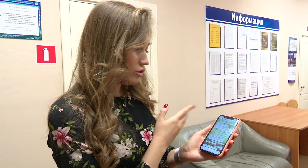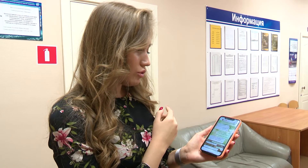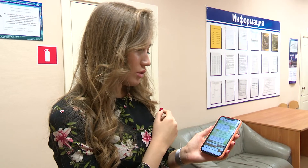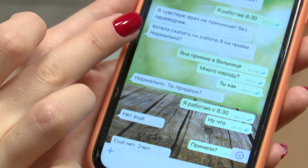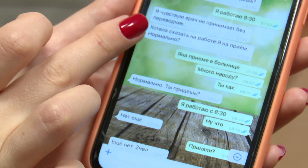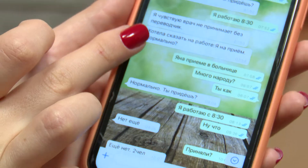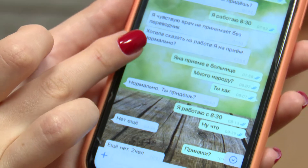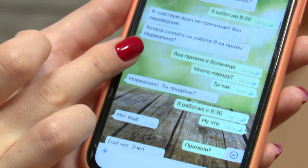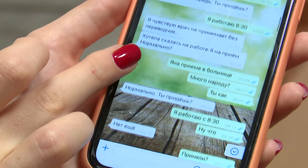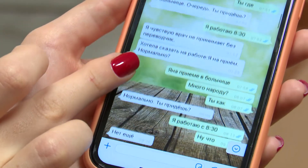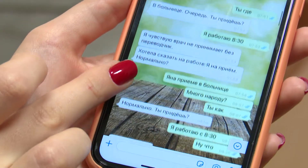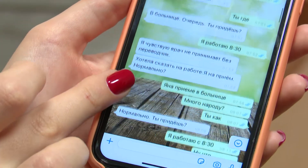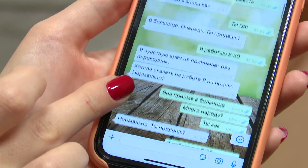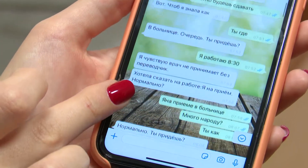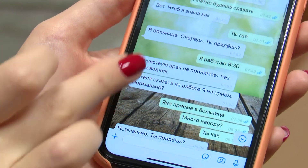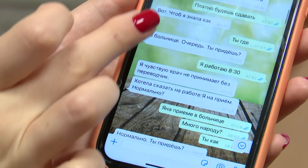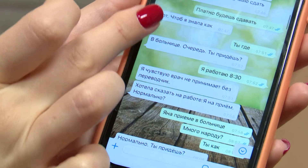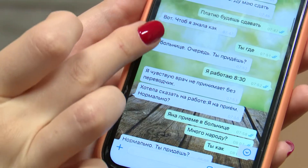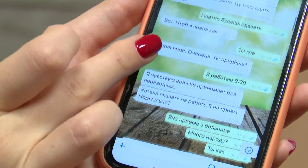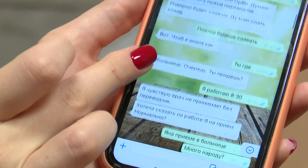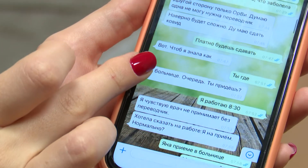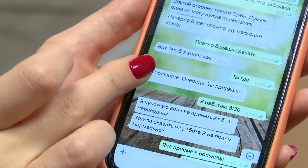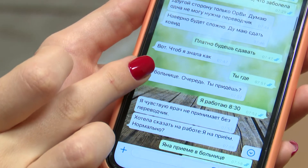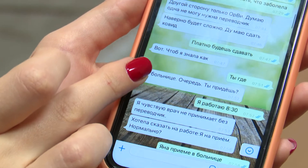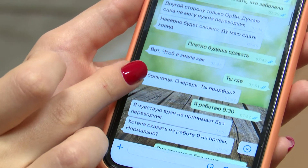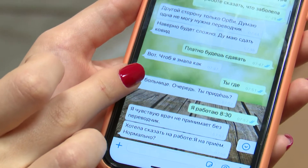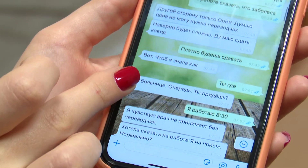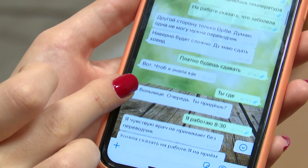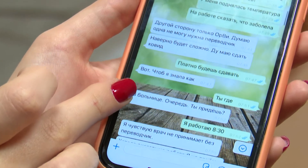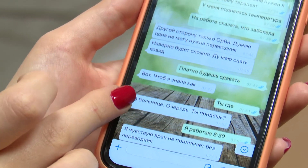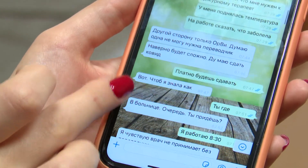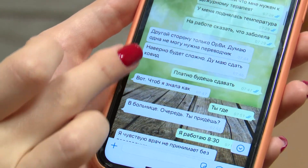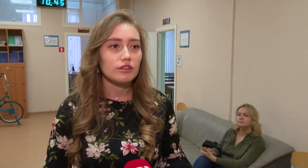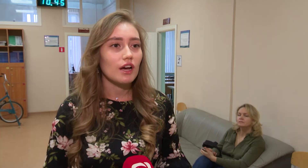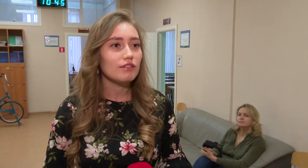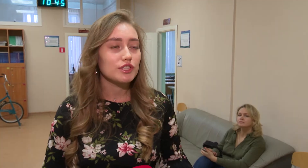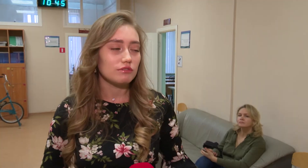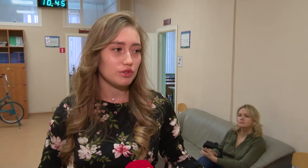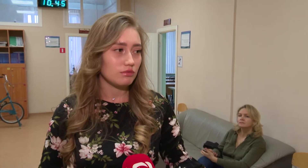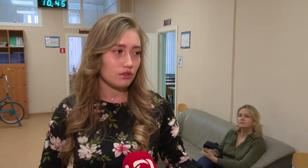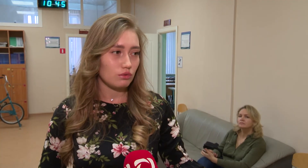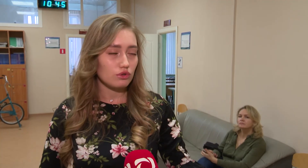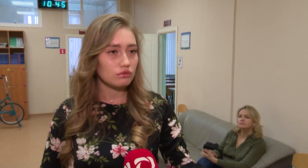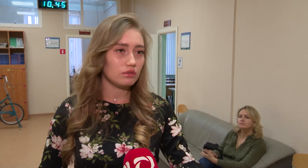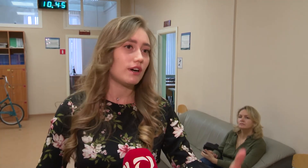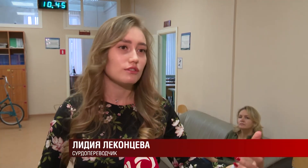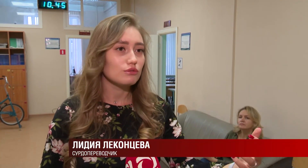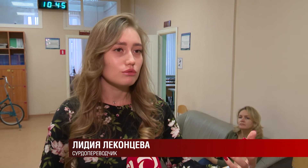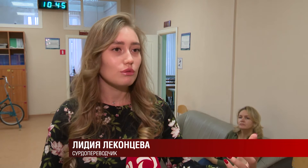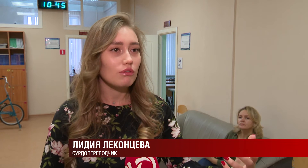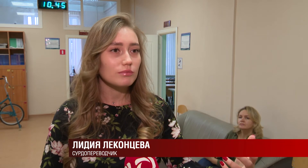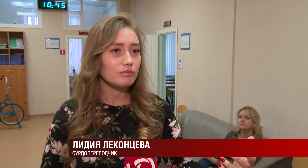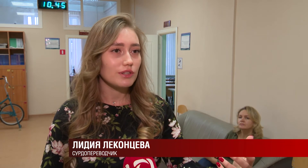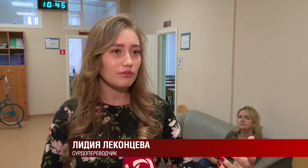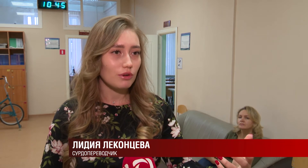за своих подопечных в регистратуры, делают вызовы врачей и онлайн присутствуют на приемах. Иногда врачи вообще бывает такое, что выхватывают